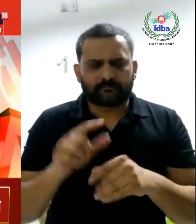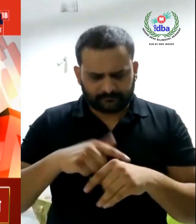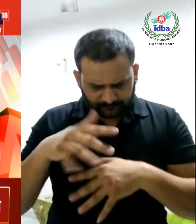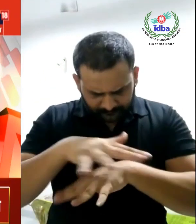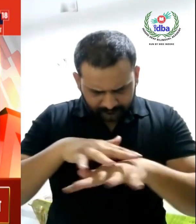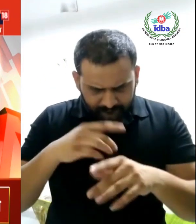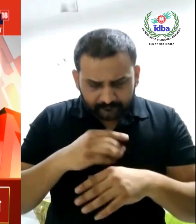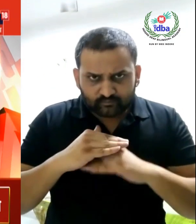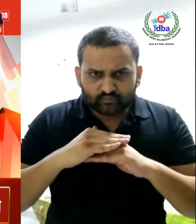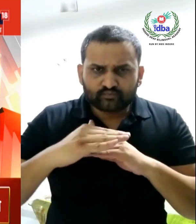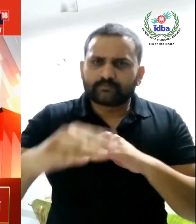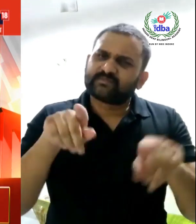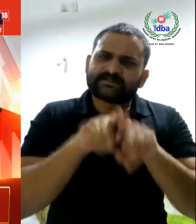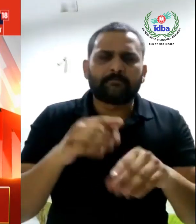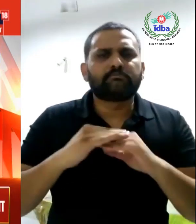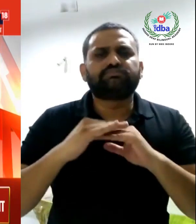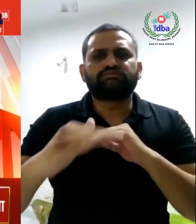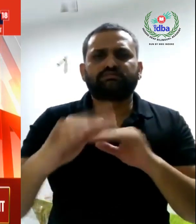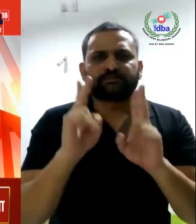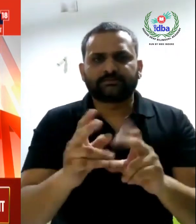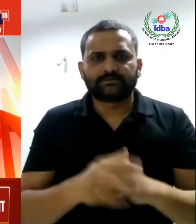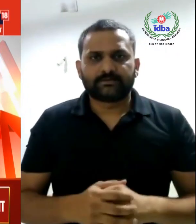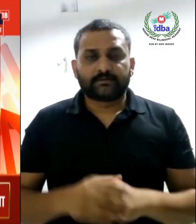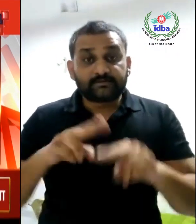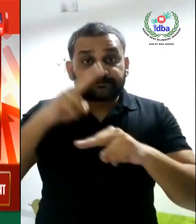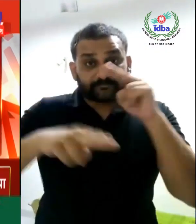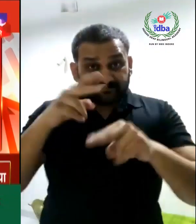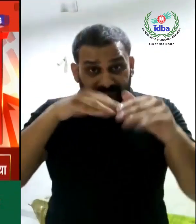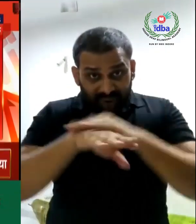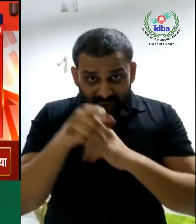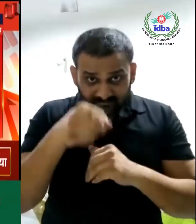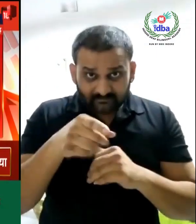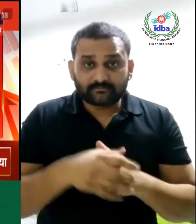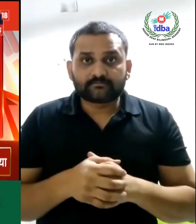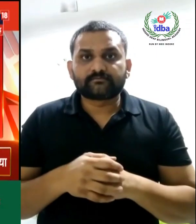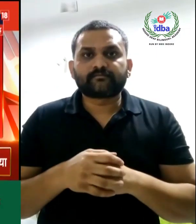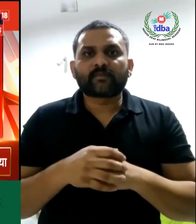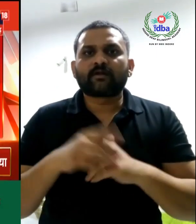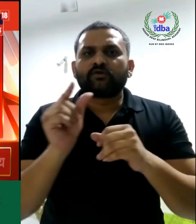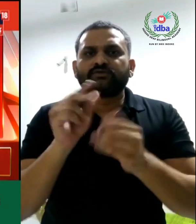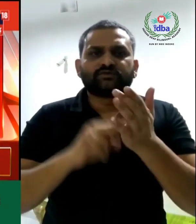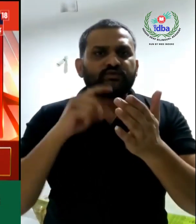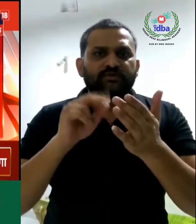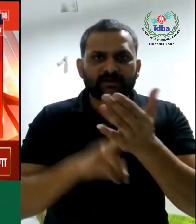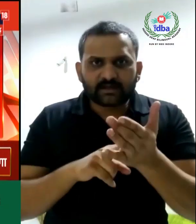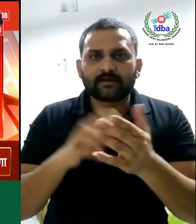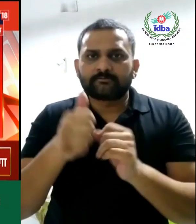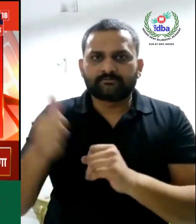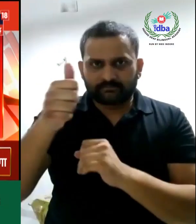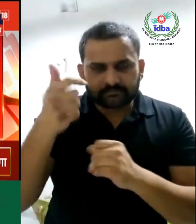शिथिल कर दिया गया है। अब कारखाने में ट्रेड यूनियन तथा कारखाना